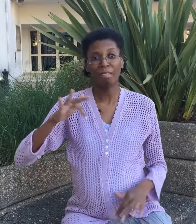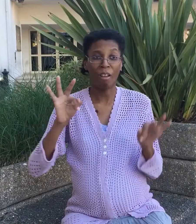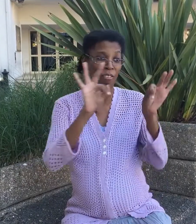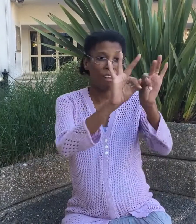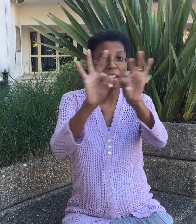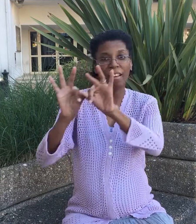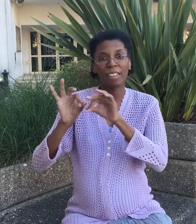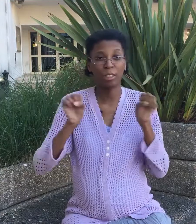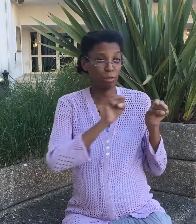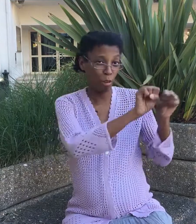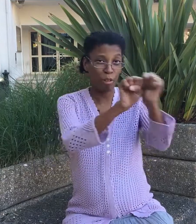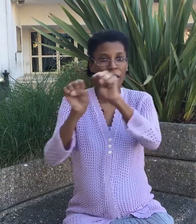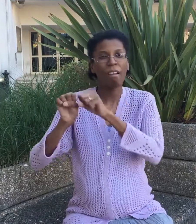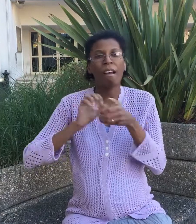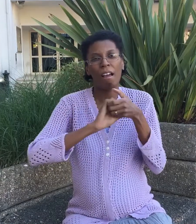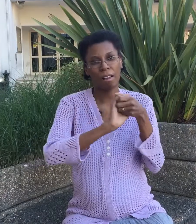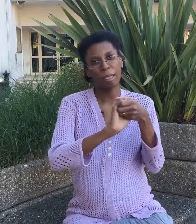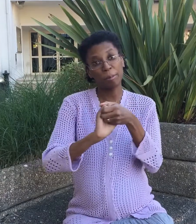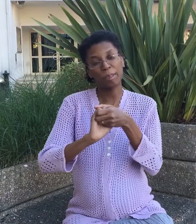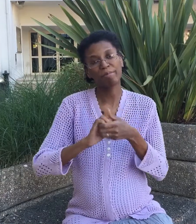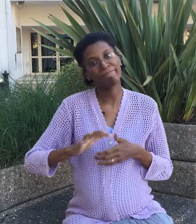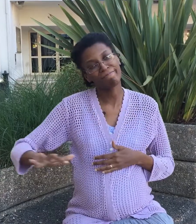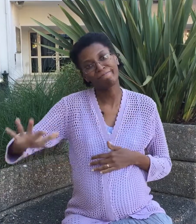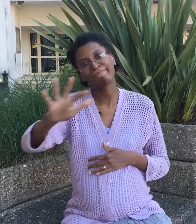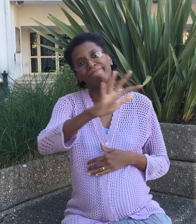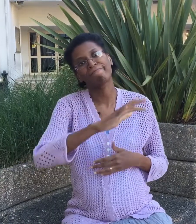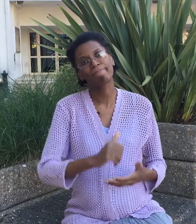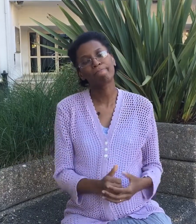chers frères et sœurs, chers amis.